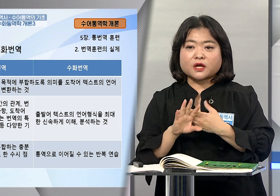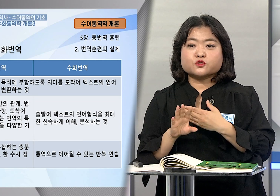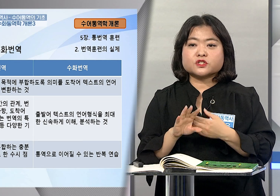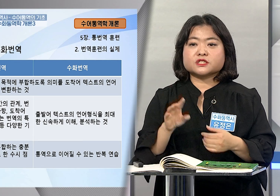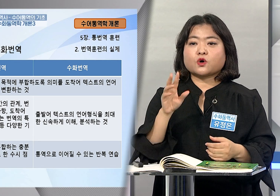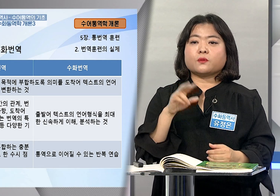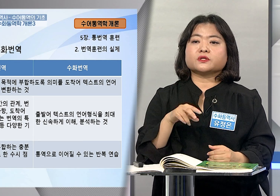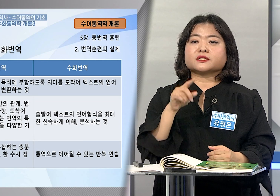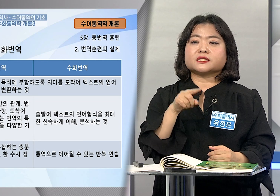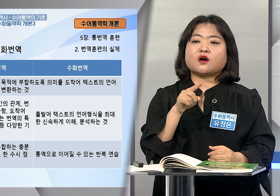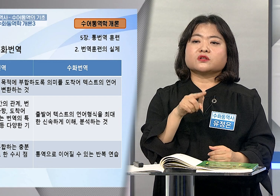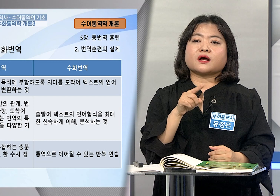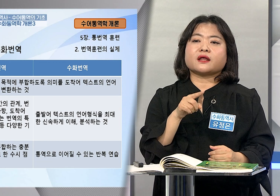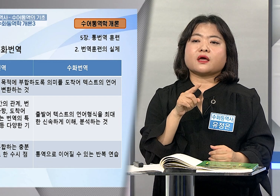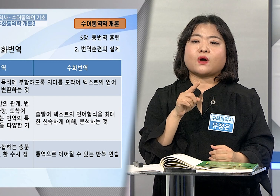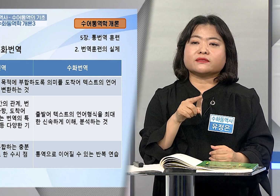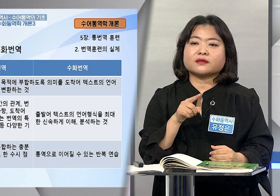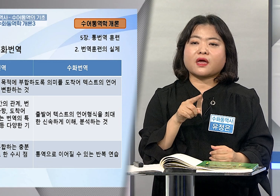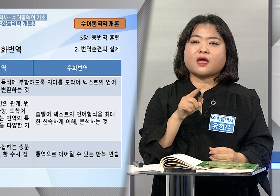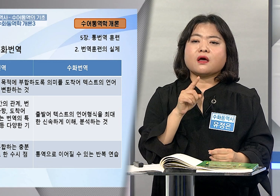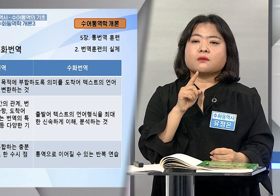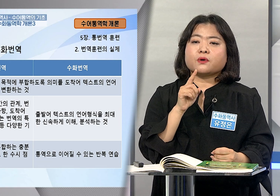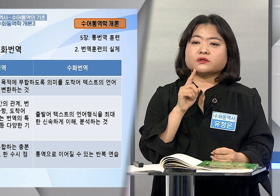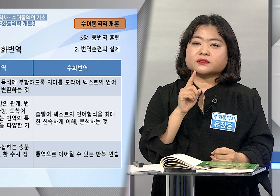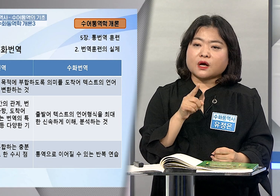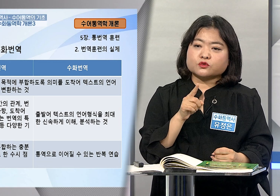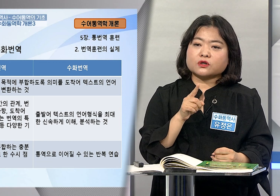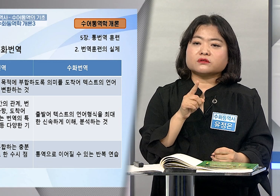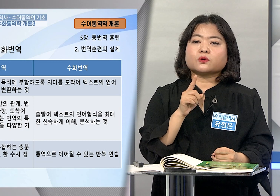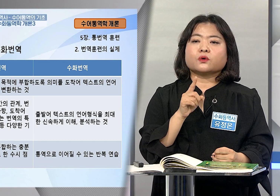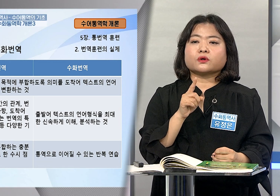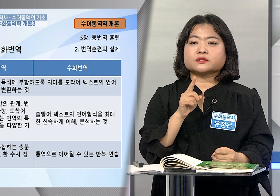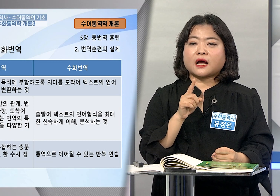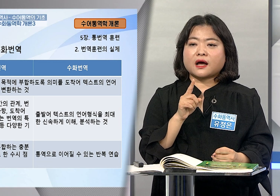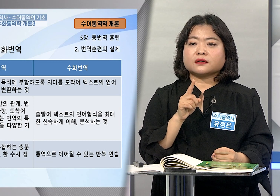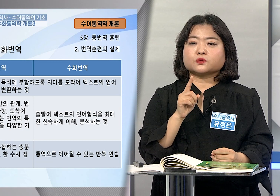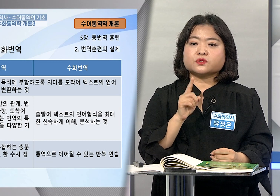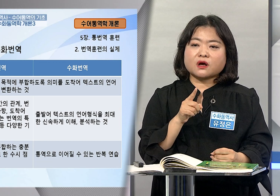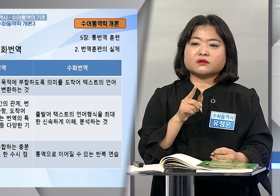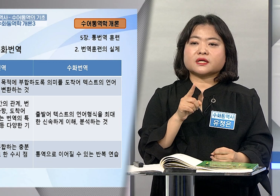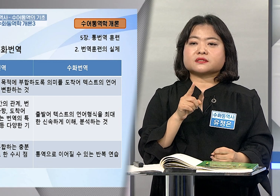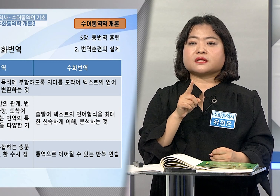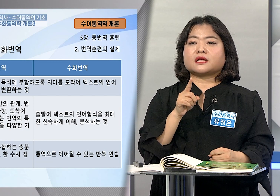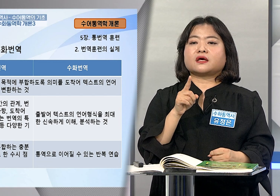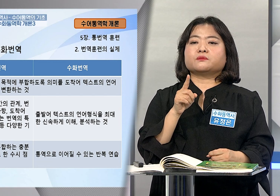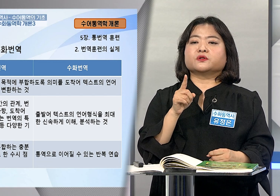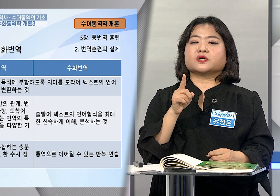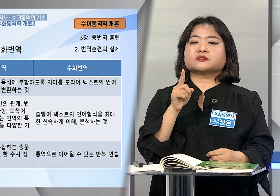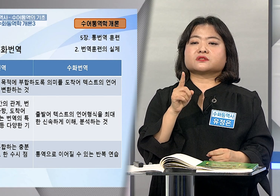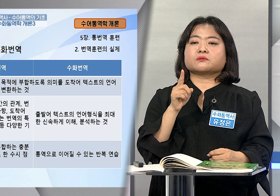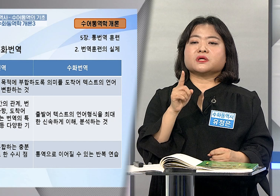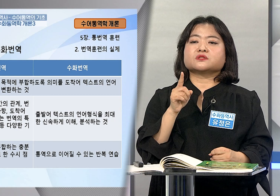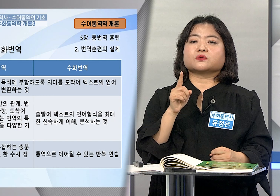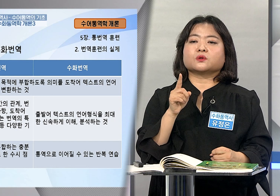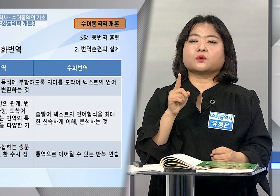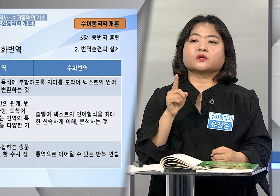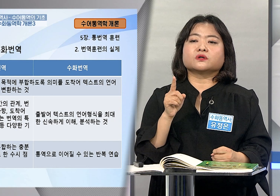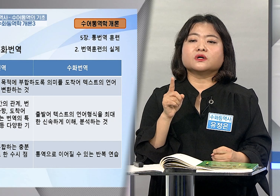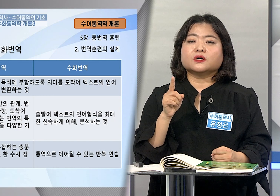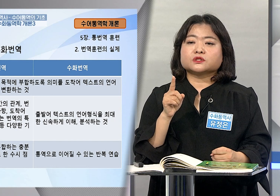수 있죠. 번역 대상 언어 간의 관계, 번역사 우선 고려사항, 도착어 텍스트에 나타나는 번역의 특성 및